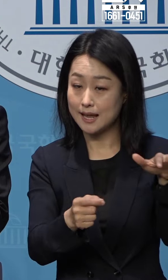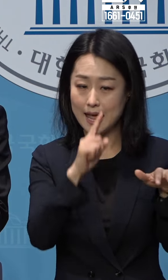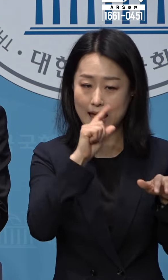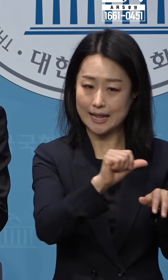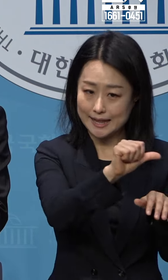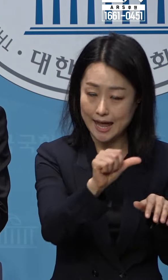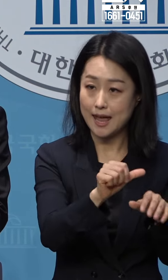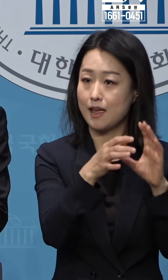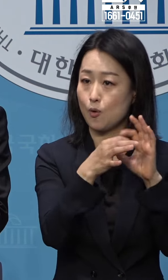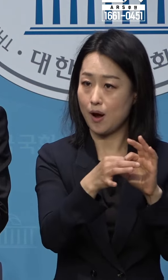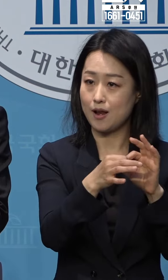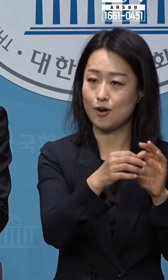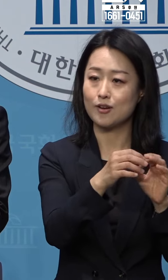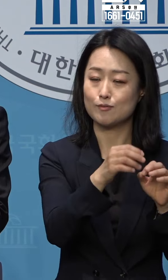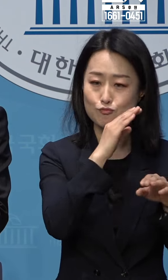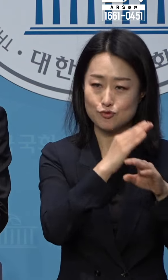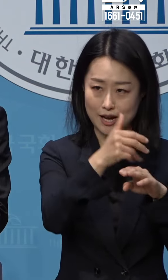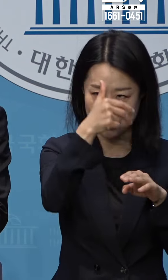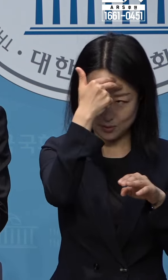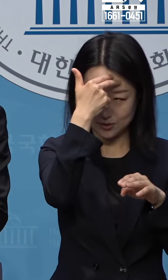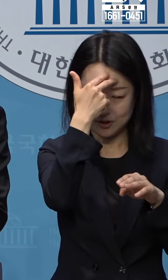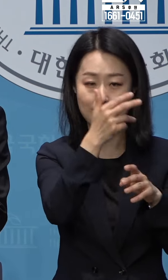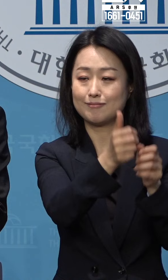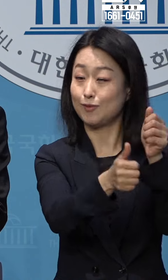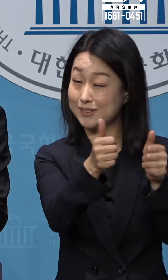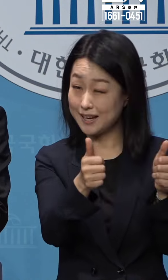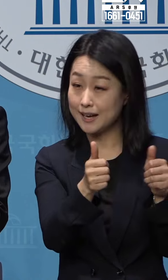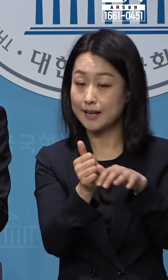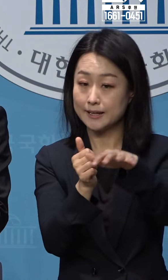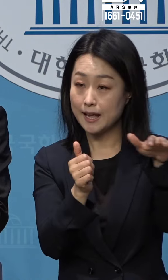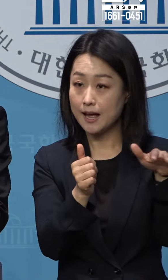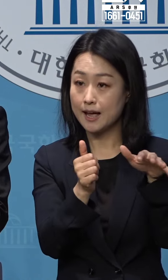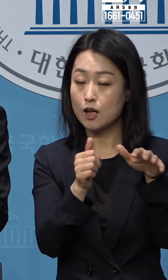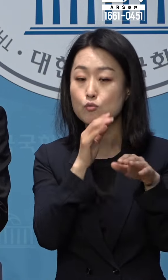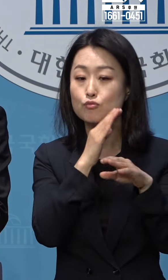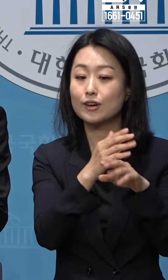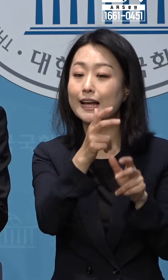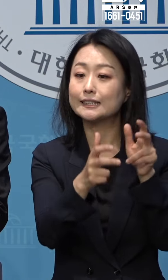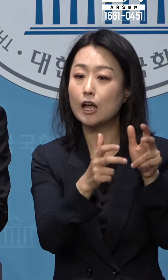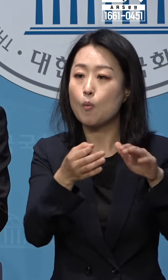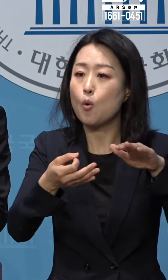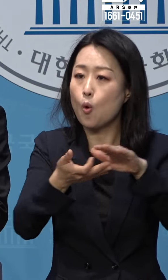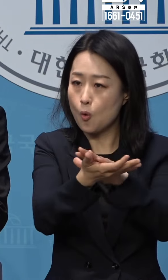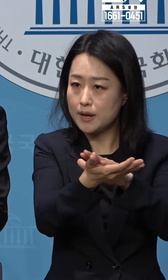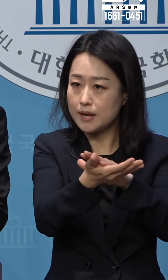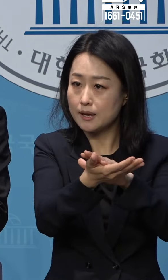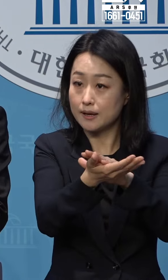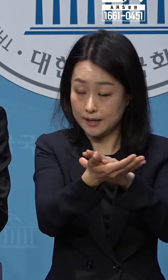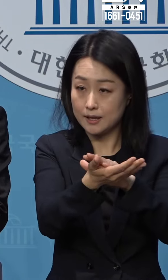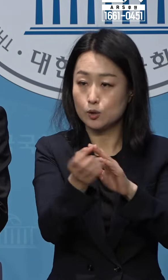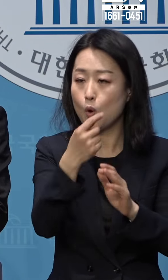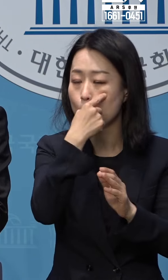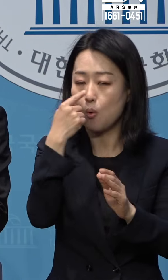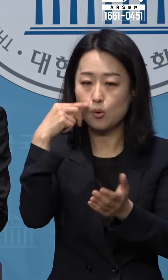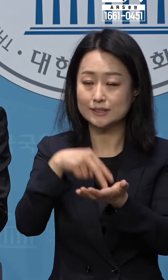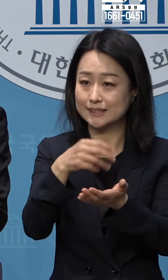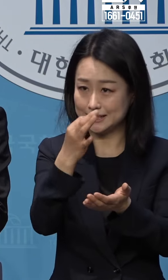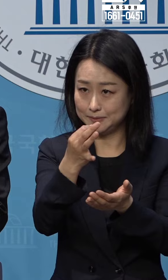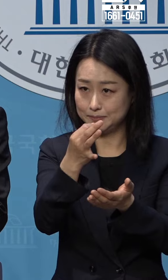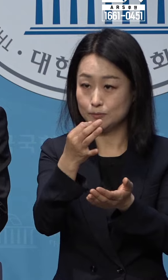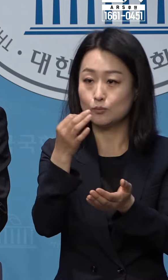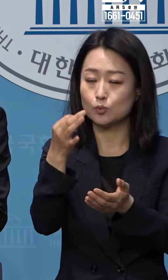및 소 소속 주요 간부들에게 조선 노동당에 대한 대북 사업 로비 자금 또는 이행보증금 등 명목으로